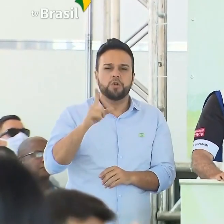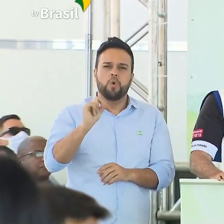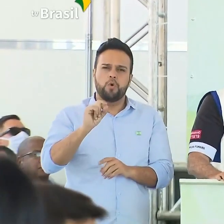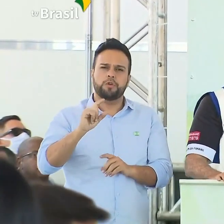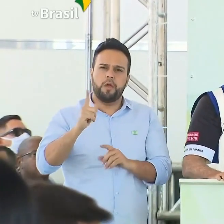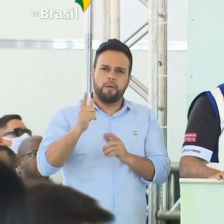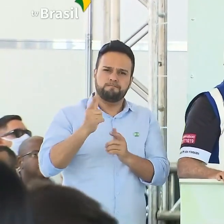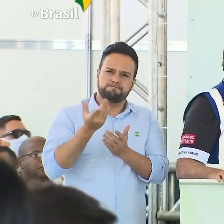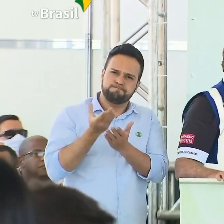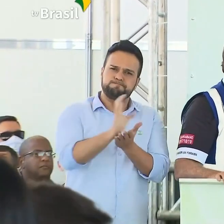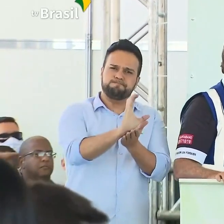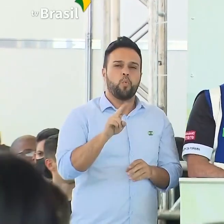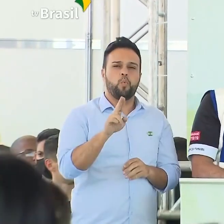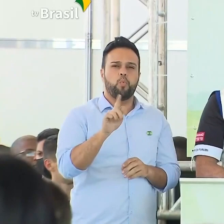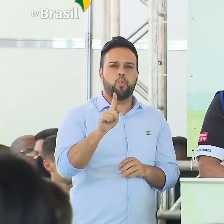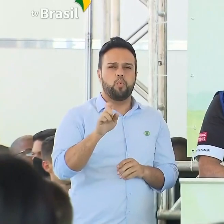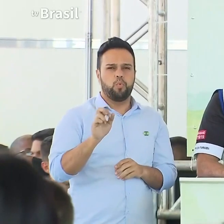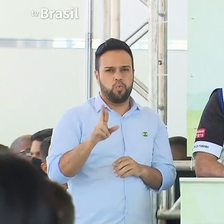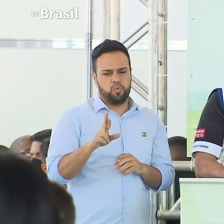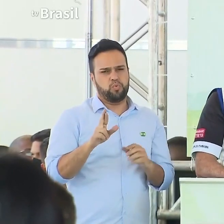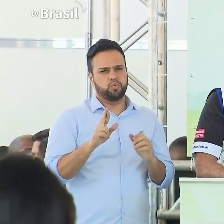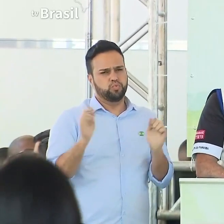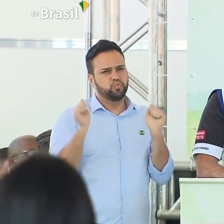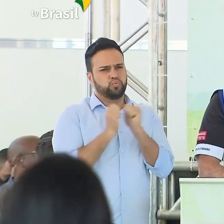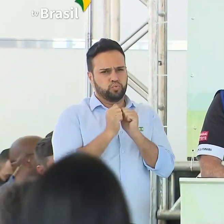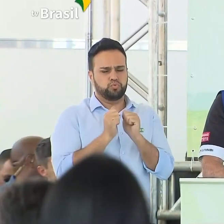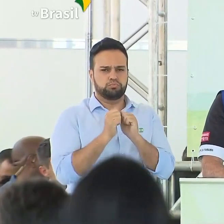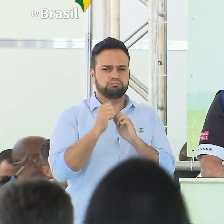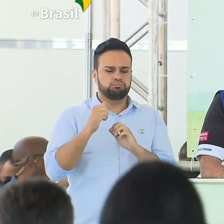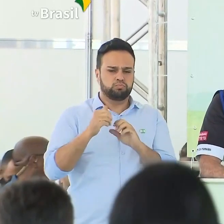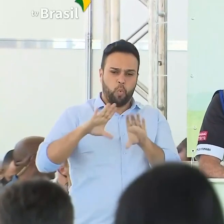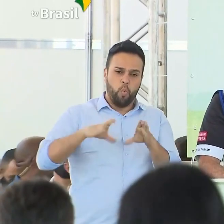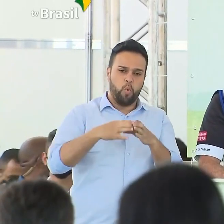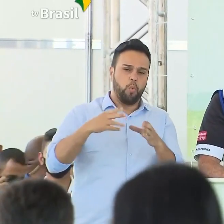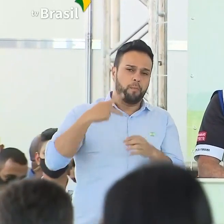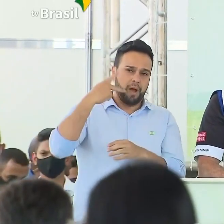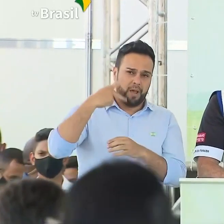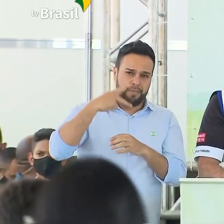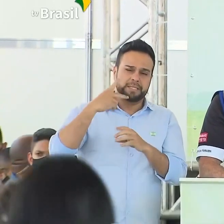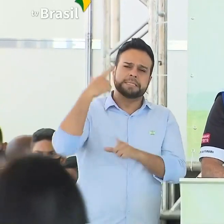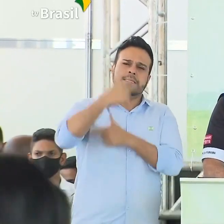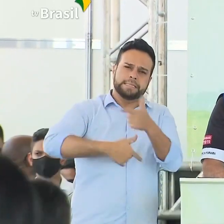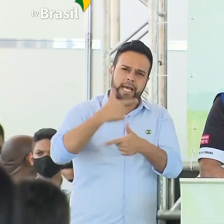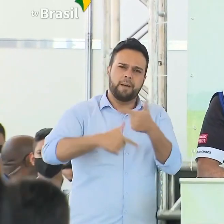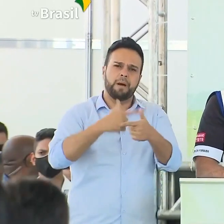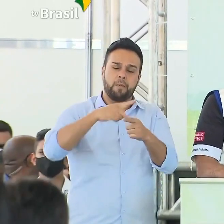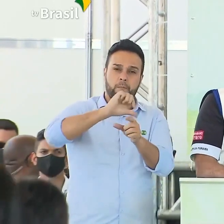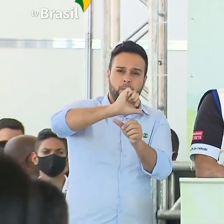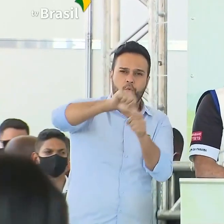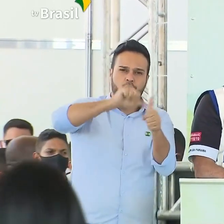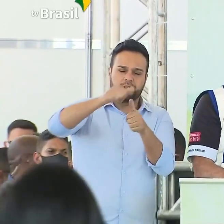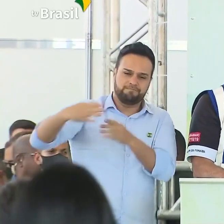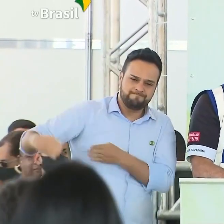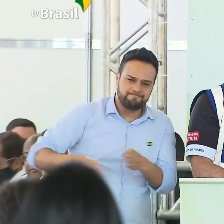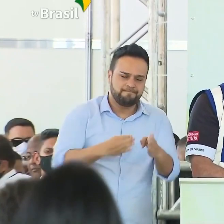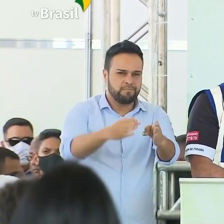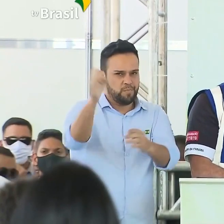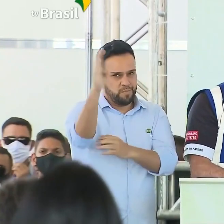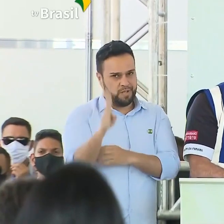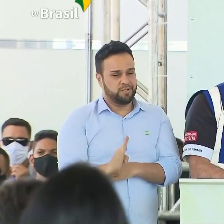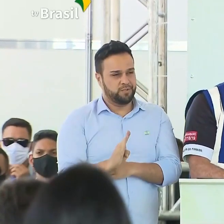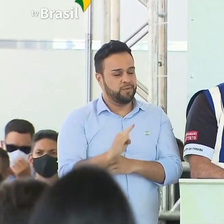em nosso país ainda. Estamos, junto com o Parlamento, trabalhando para mudar o destino do Brasil. Um